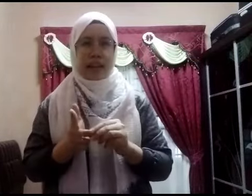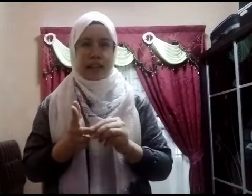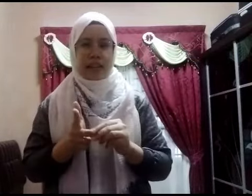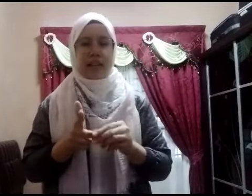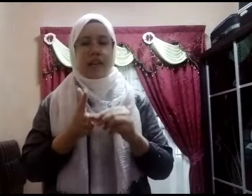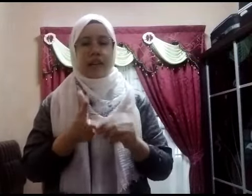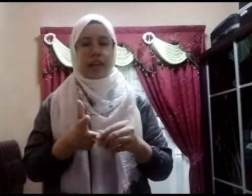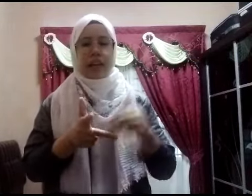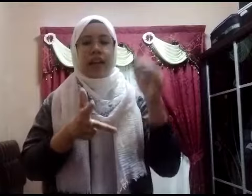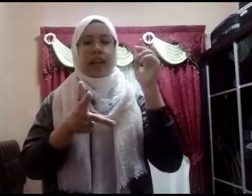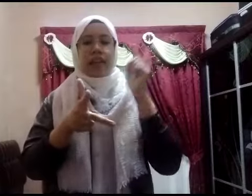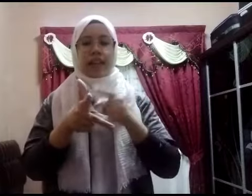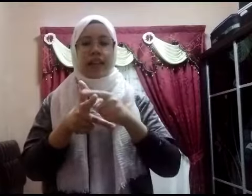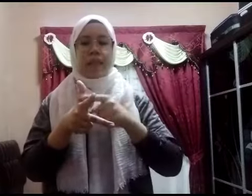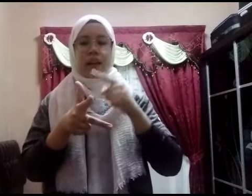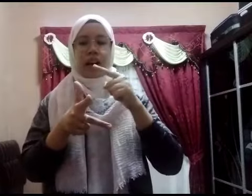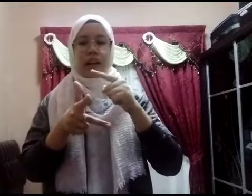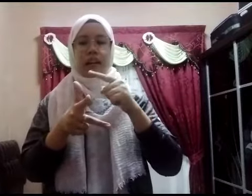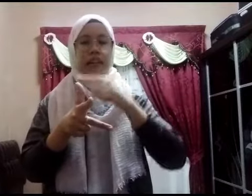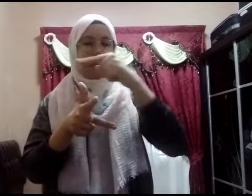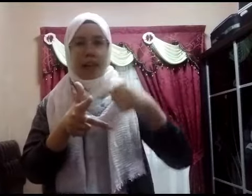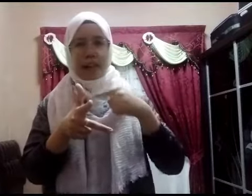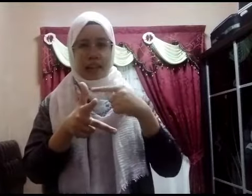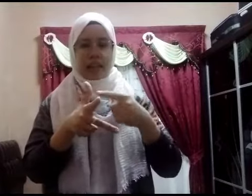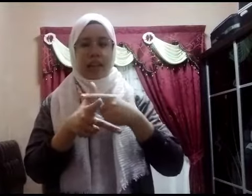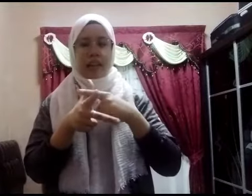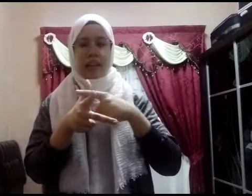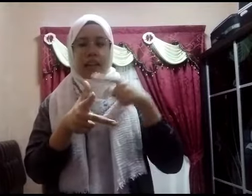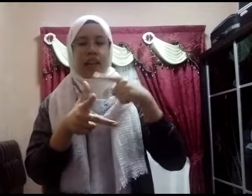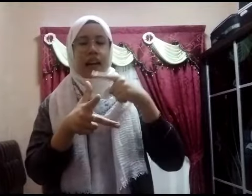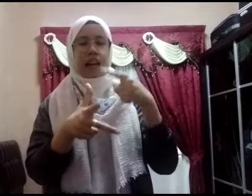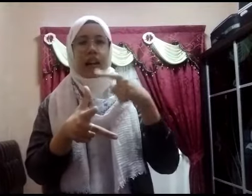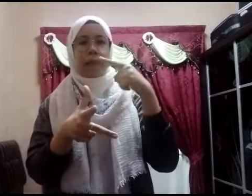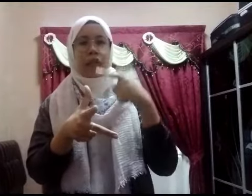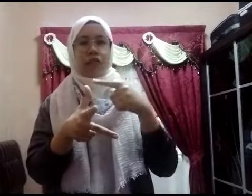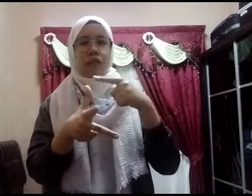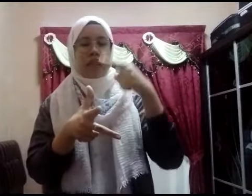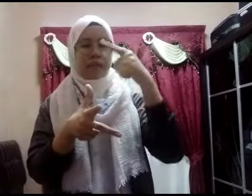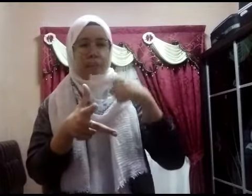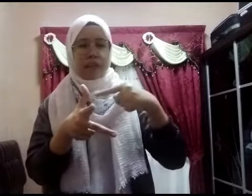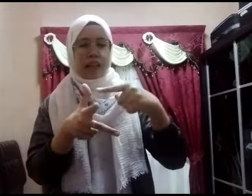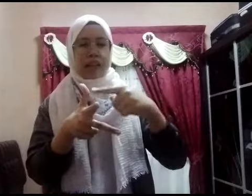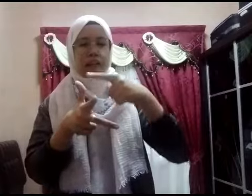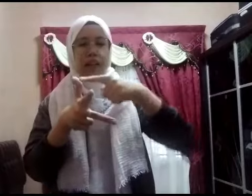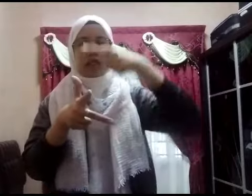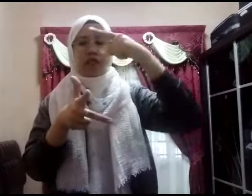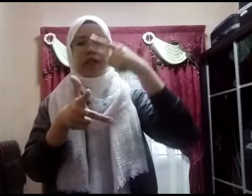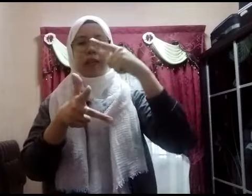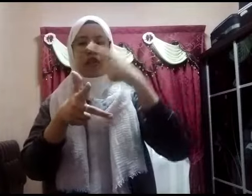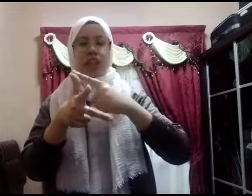current. Okay, setiap tiga perkara ni ianya akan dalam bentuk 90 degree. Okay, contohnya motion